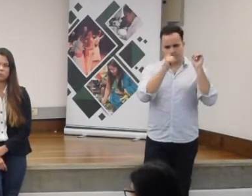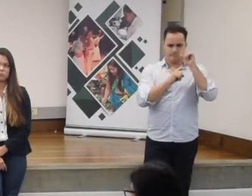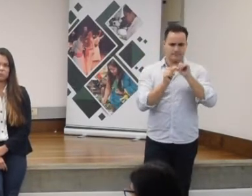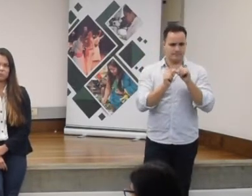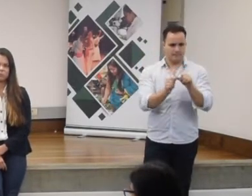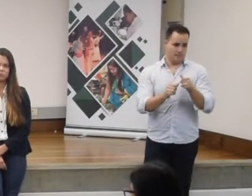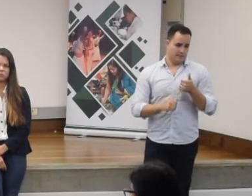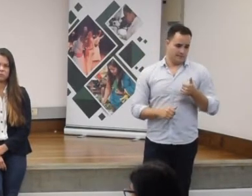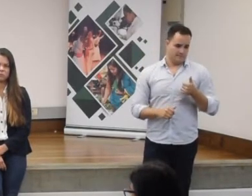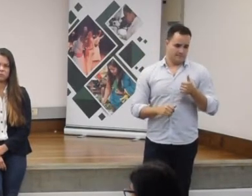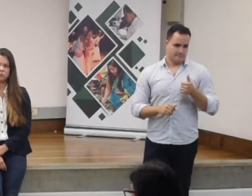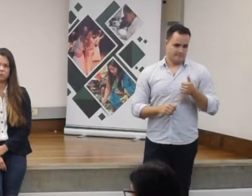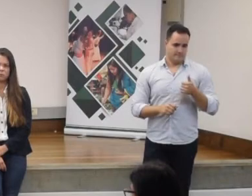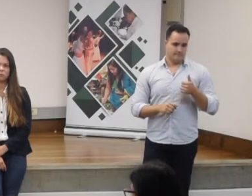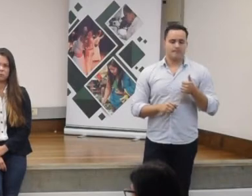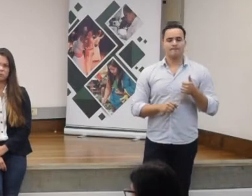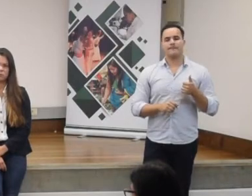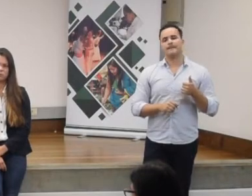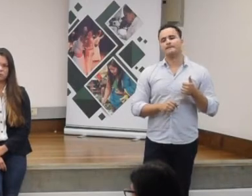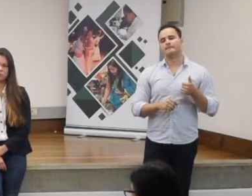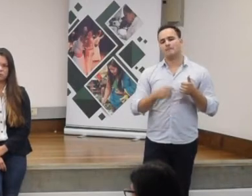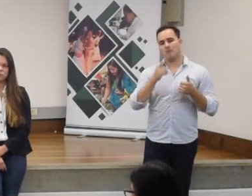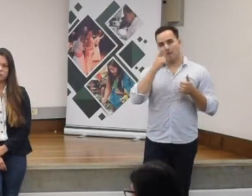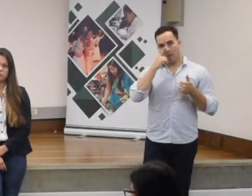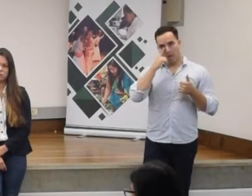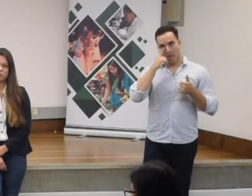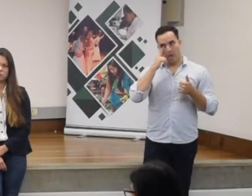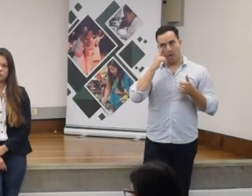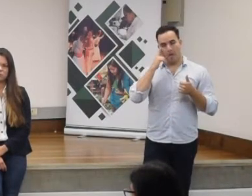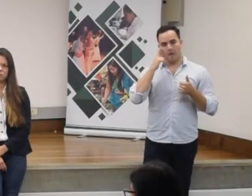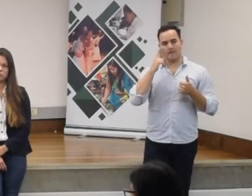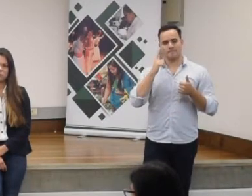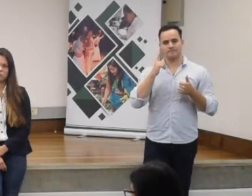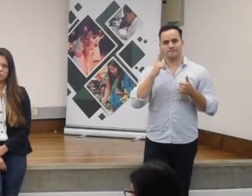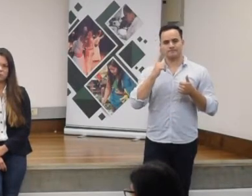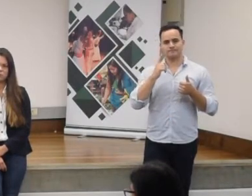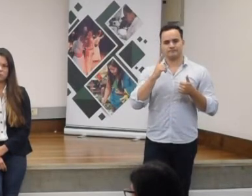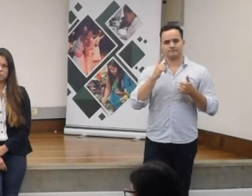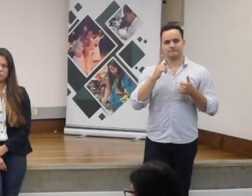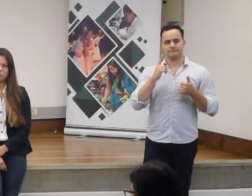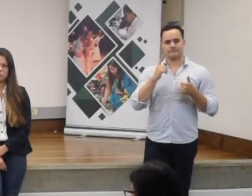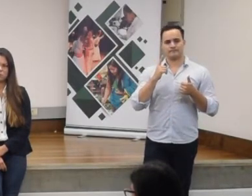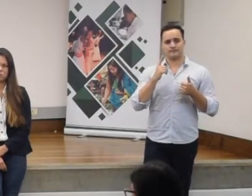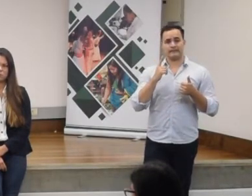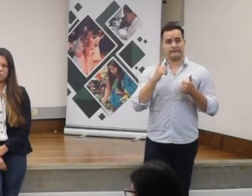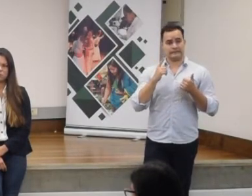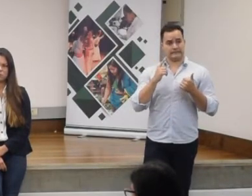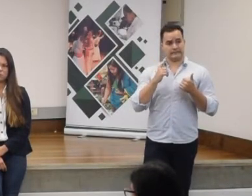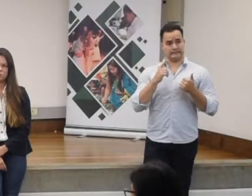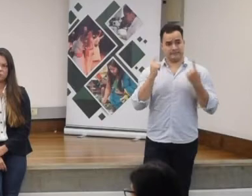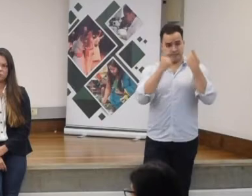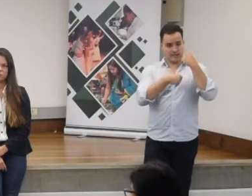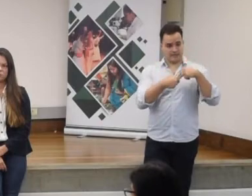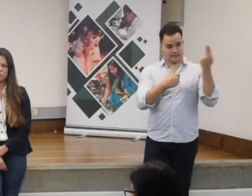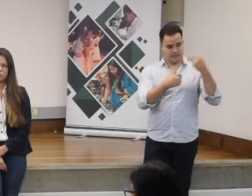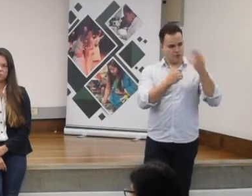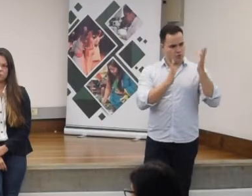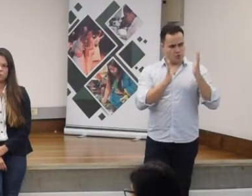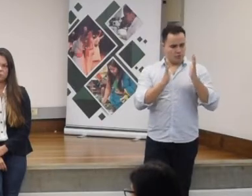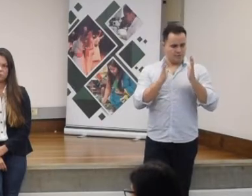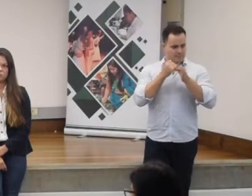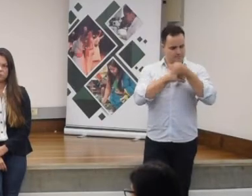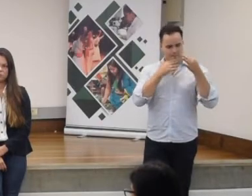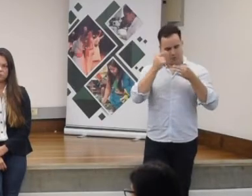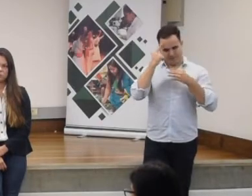si estamos mostrando que para la permanencia no es solo quienes no se fueron, quienes están, también entonces tenemos que empezar